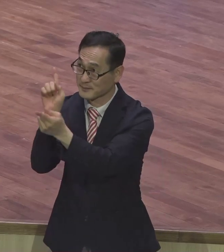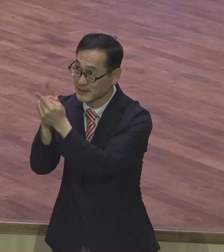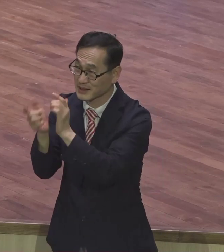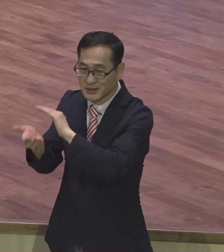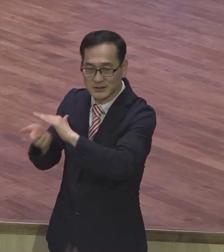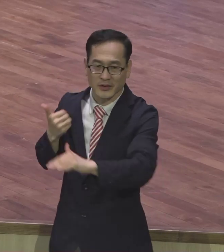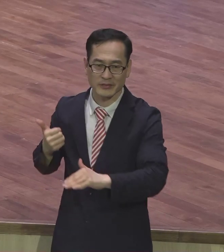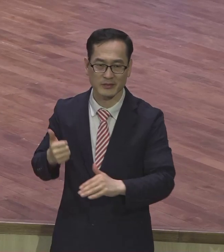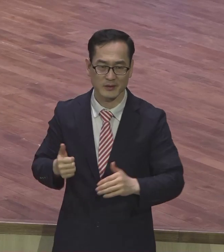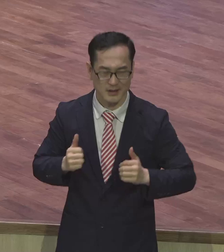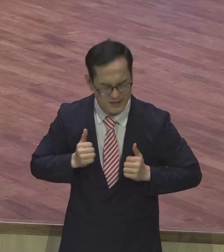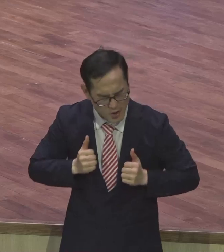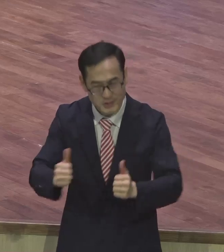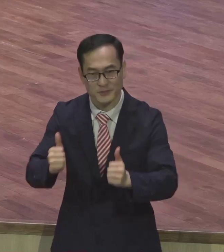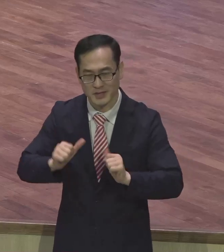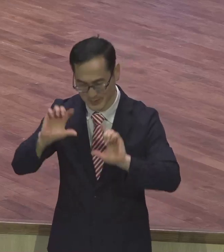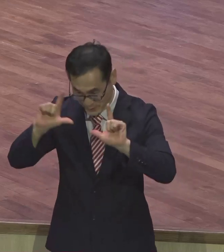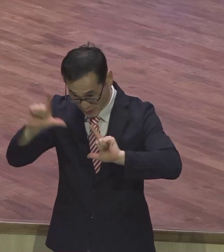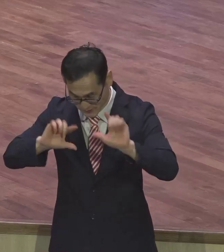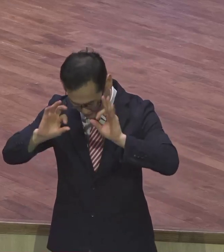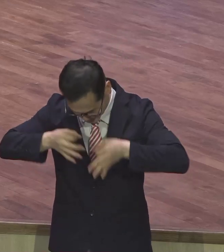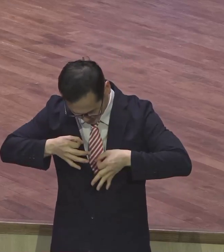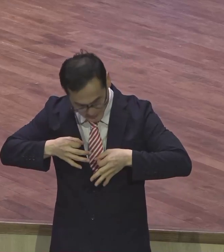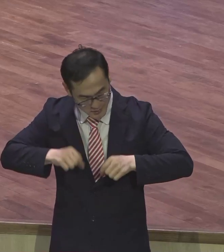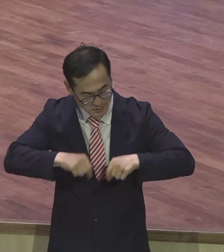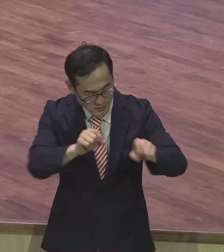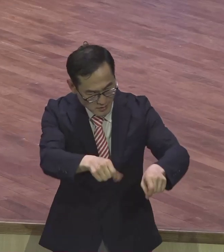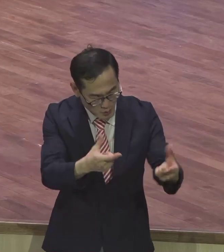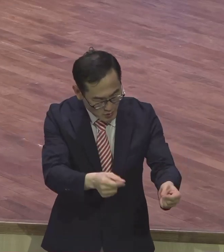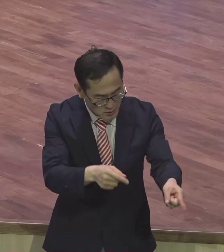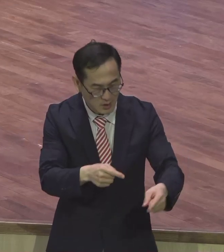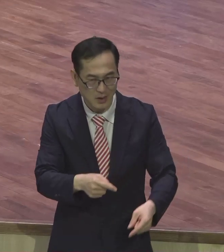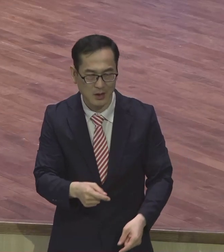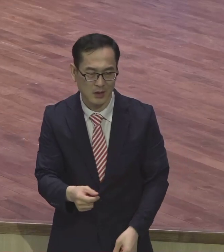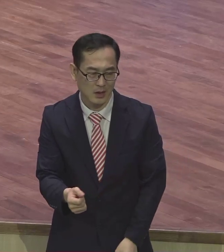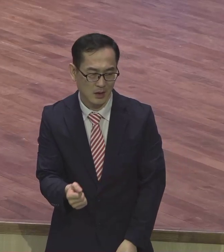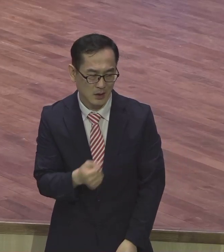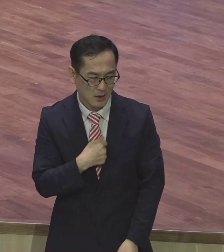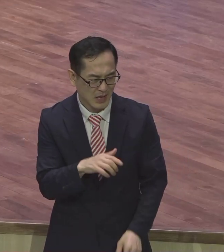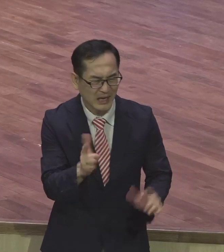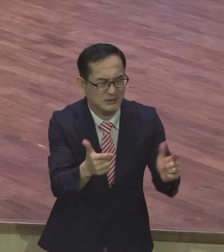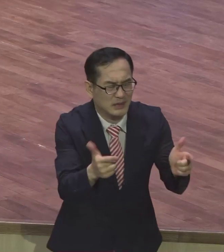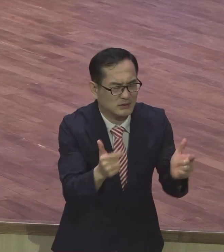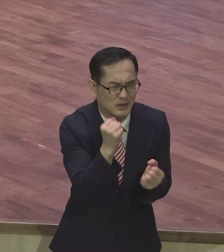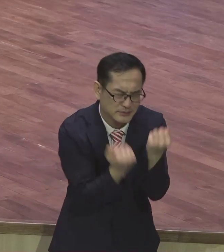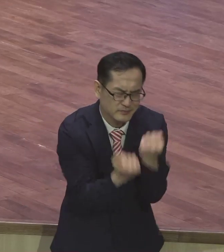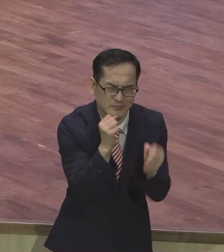열심히 하는 모습 보니까 답답해서 미치는 거예요 바울이 저게 아닌데